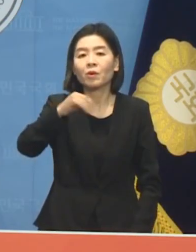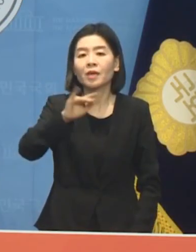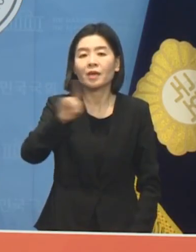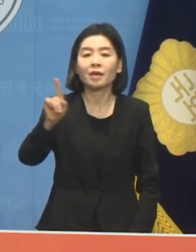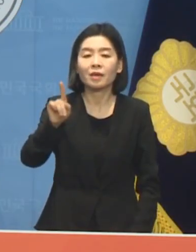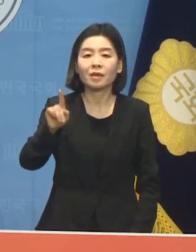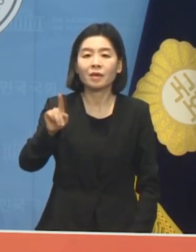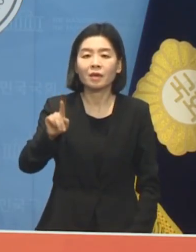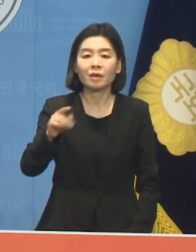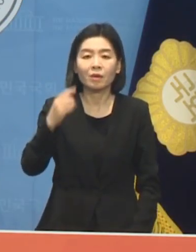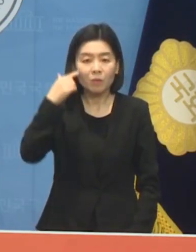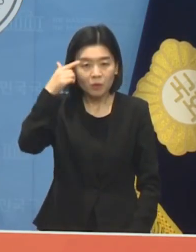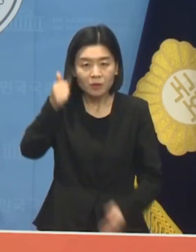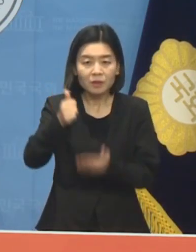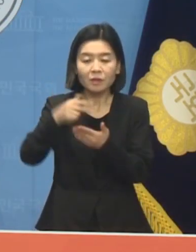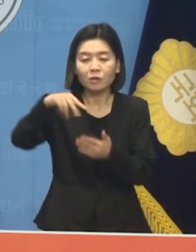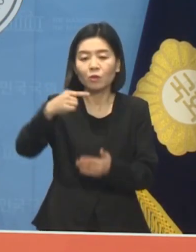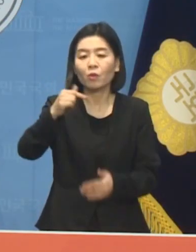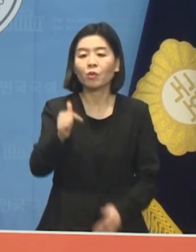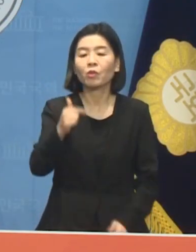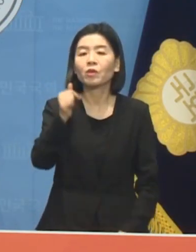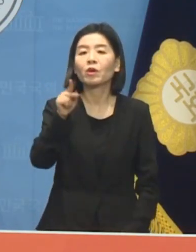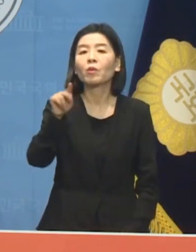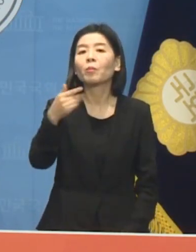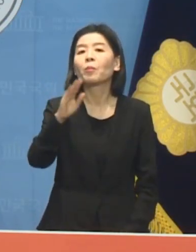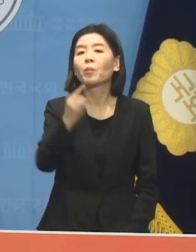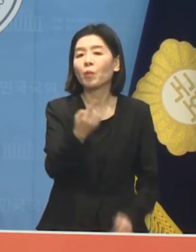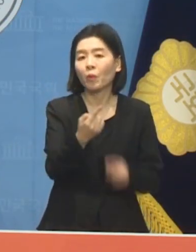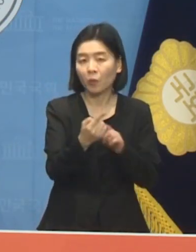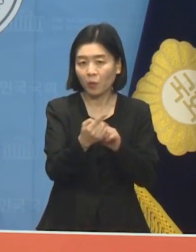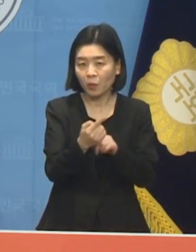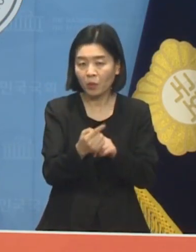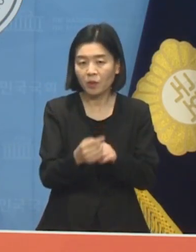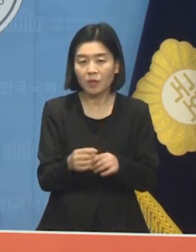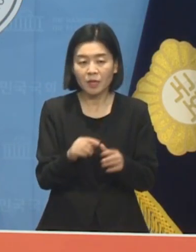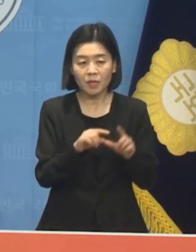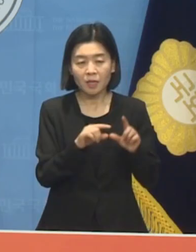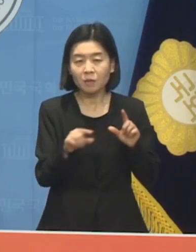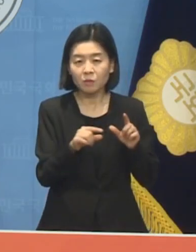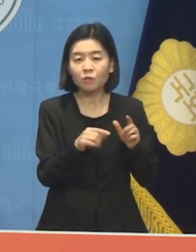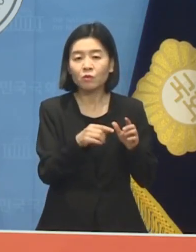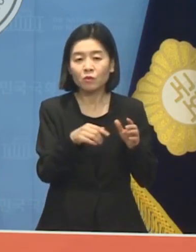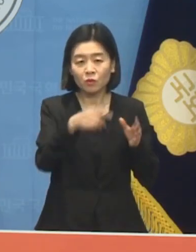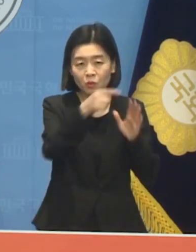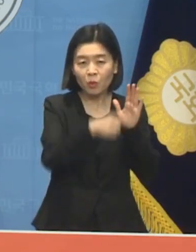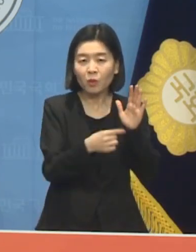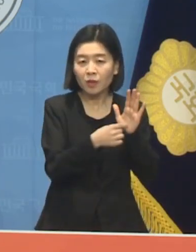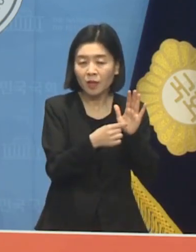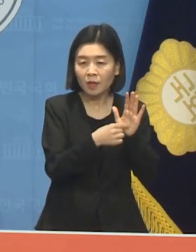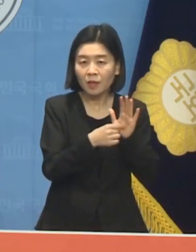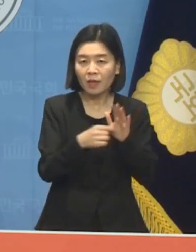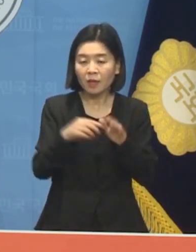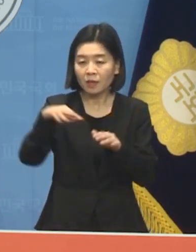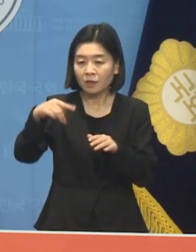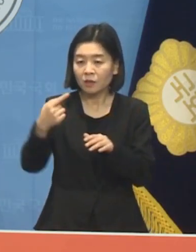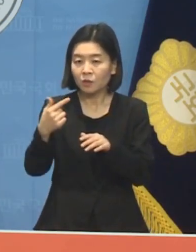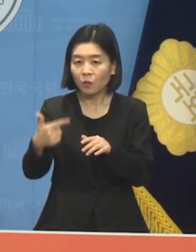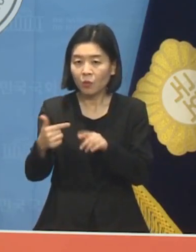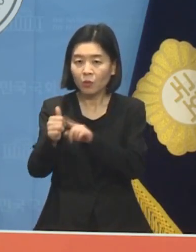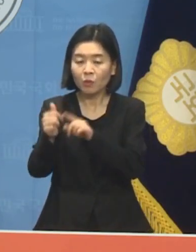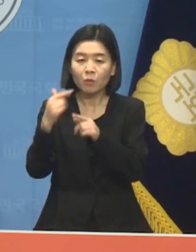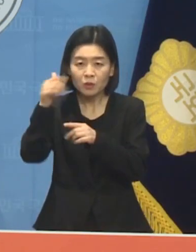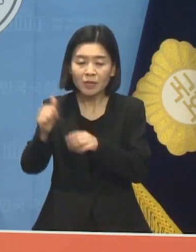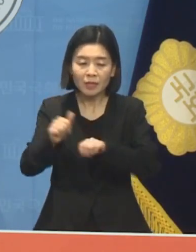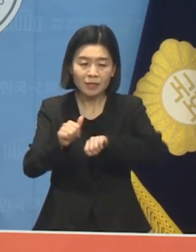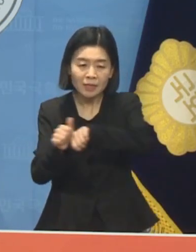목사를 고신의 일부 목회자들이 고신총회에 징계를 청원하는 어처구니 없는 일이